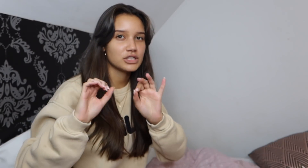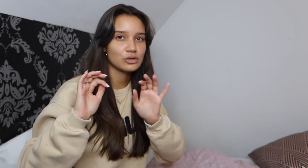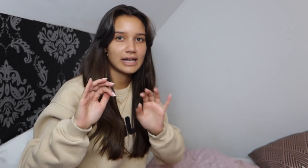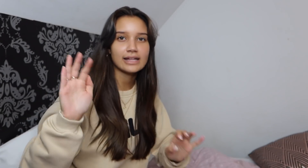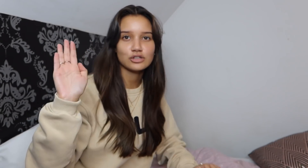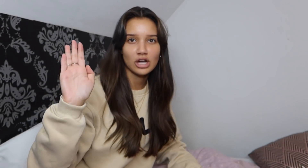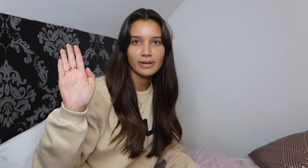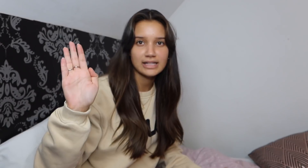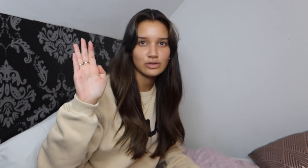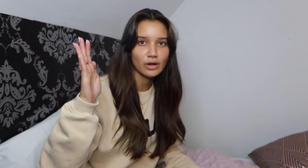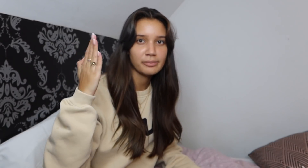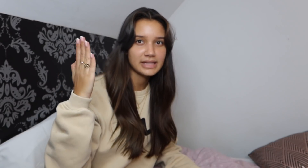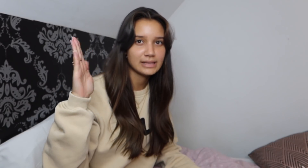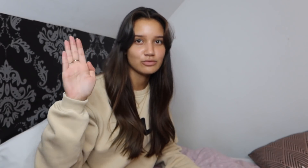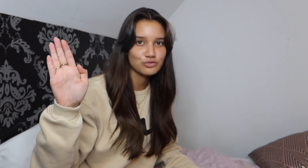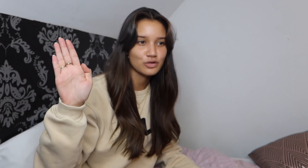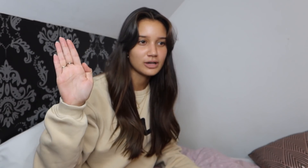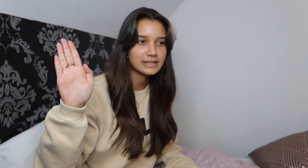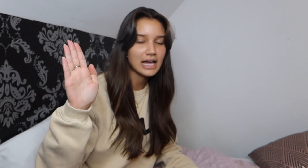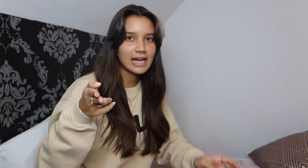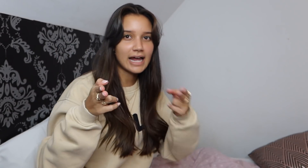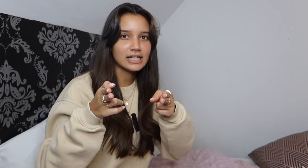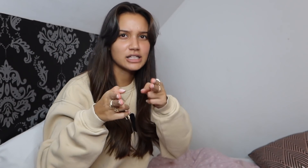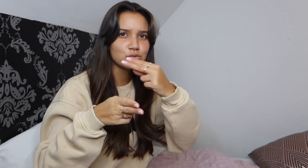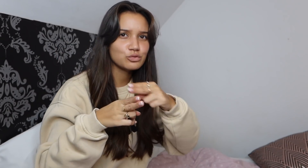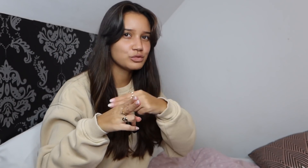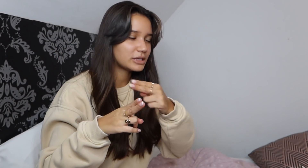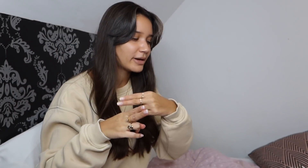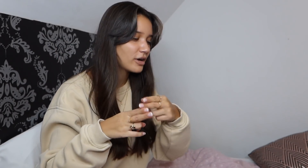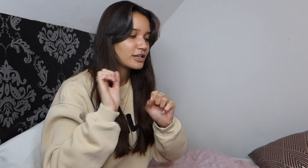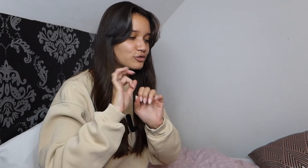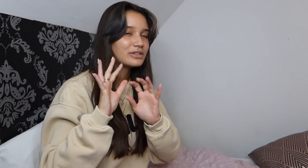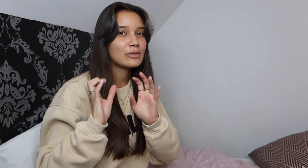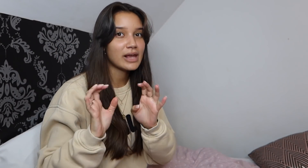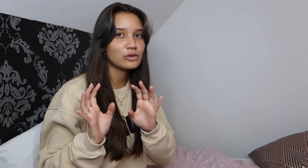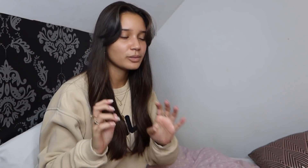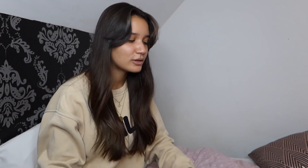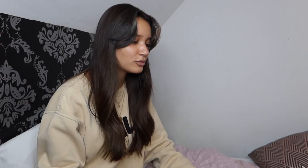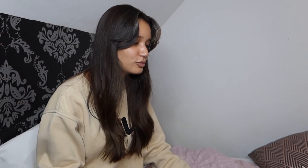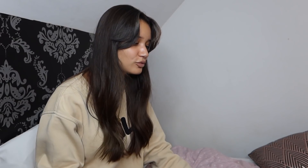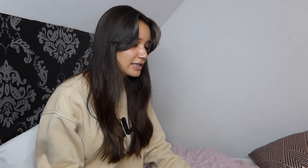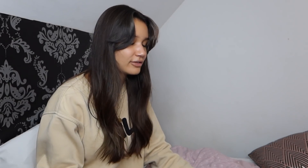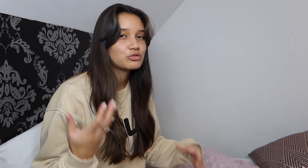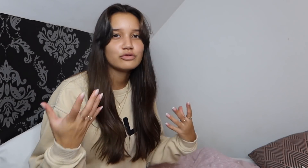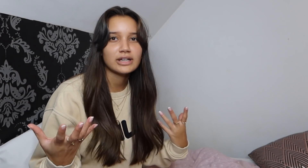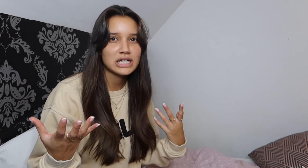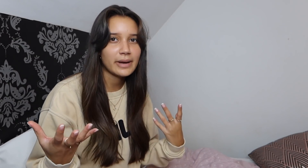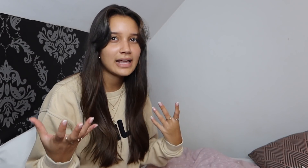une lettre. Genre comme elle a dit tout à l'heure, B c'est bonjour comme ça. Là elle a dit U ou je sais pas quoi. Et du coup t'épelles ton prénom pour savoir. Du coup il faudrait que j'apprenne à